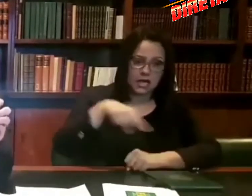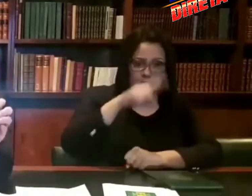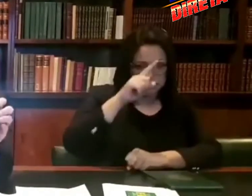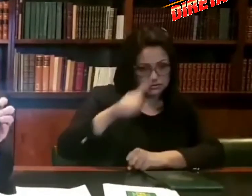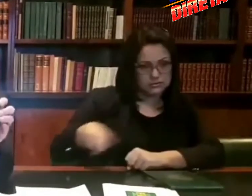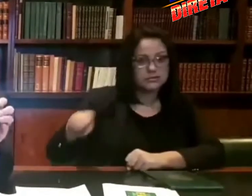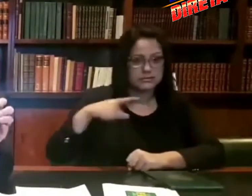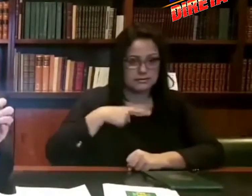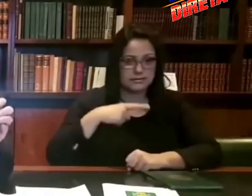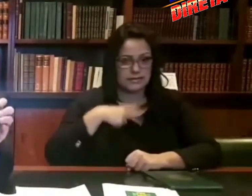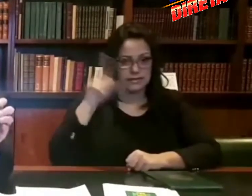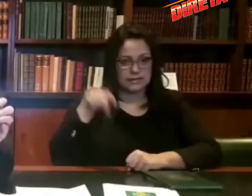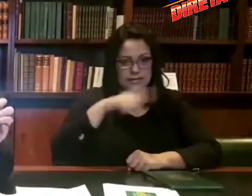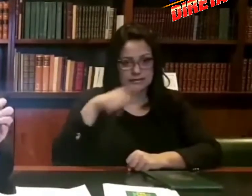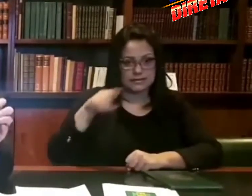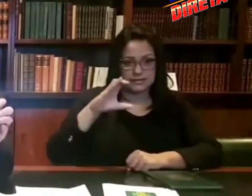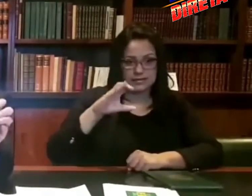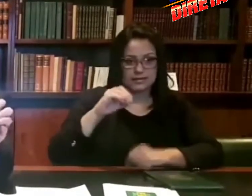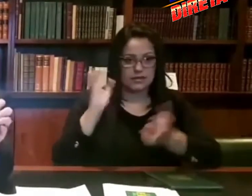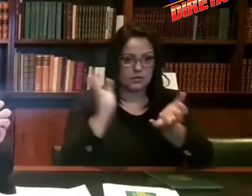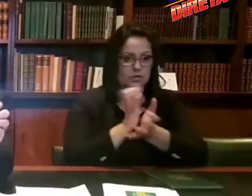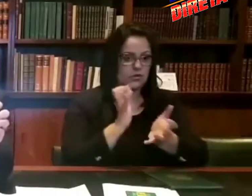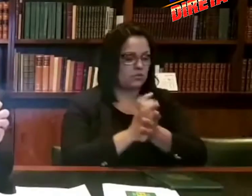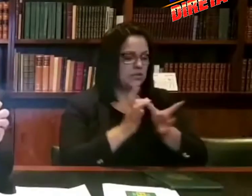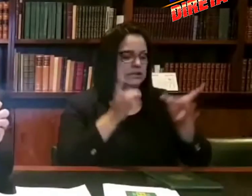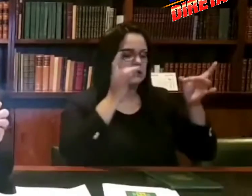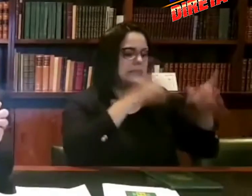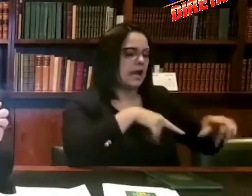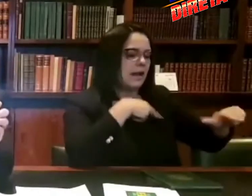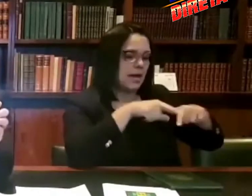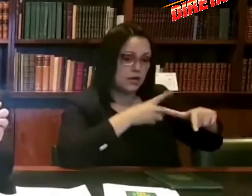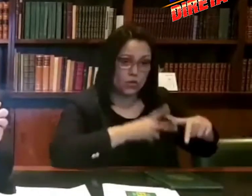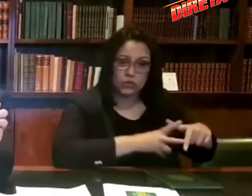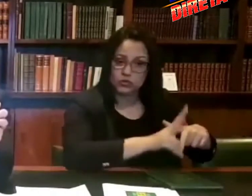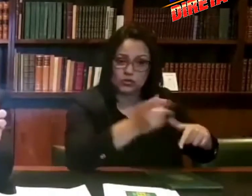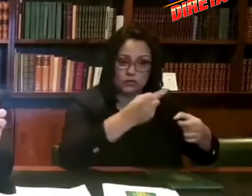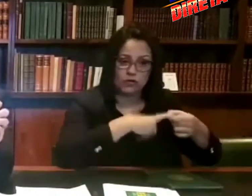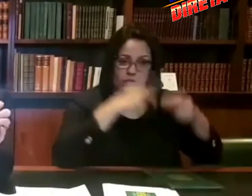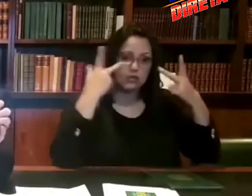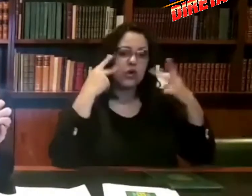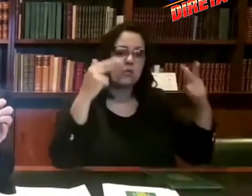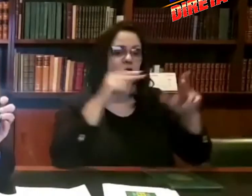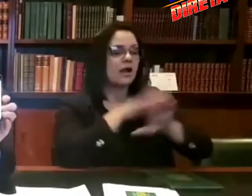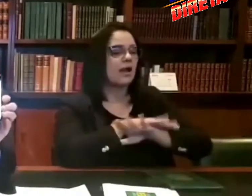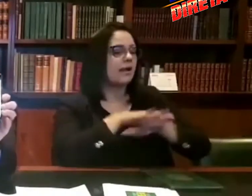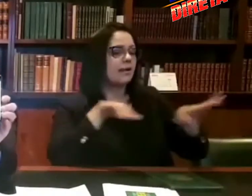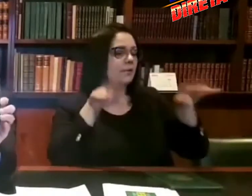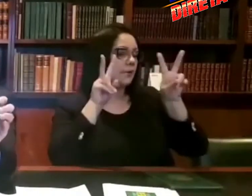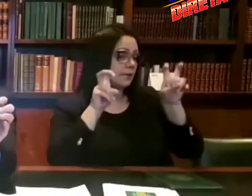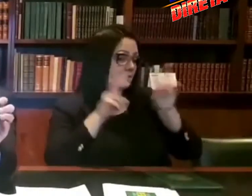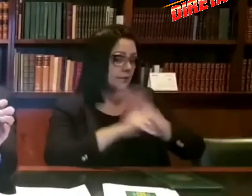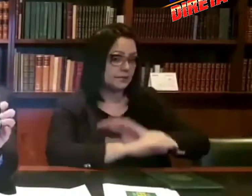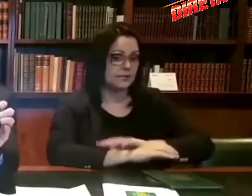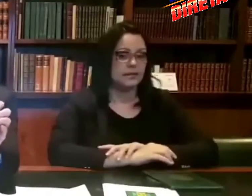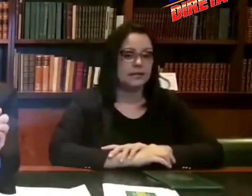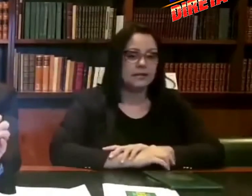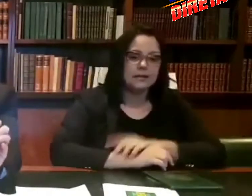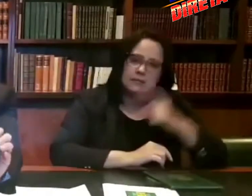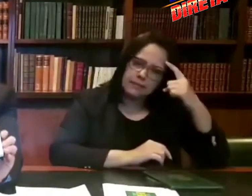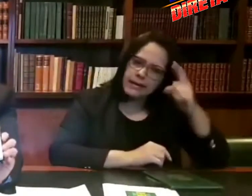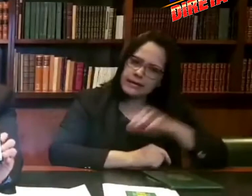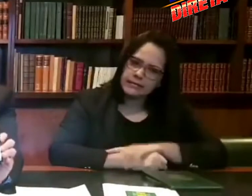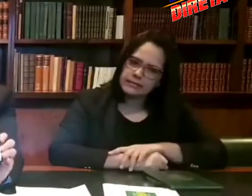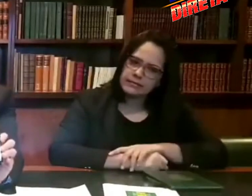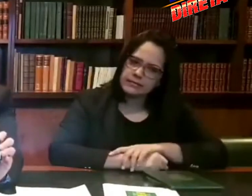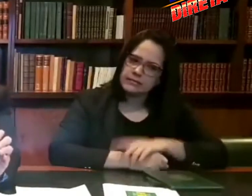entender que cancelaria a coletiva dele. Voltaria ao seu trabalho normal e não se falaria mais interferência. Reparou que acabou